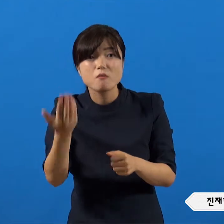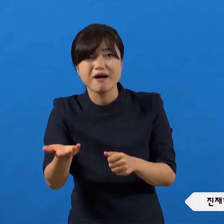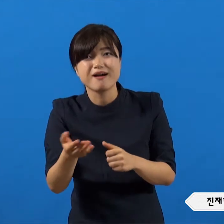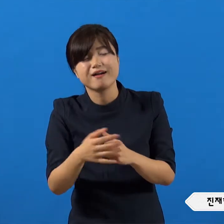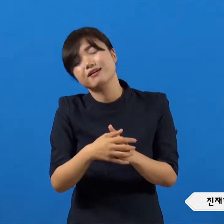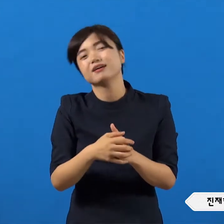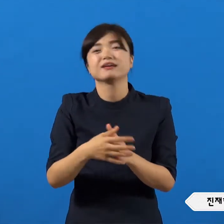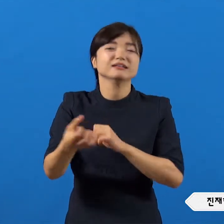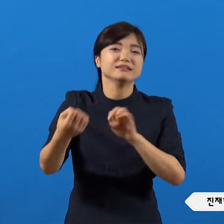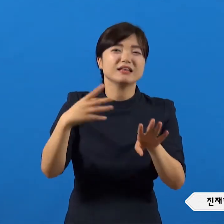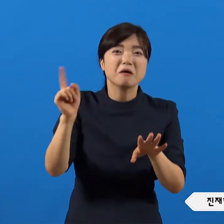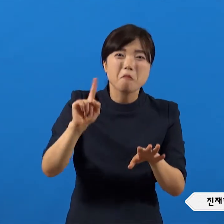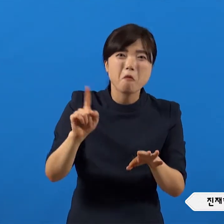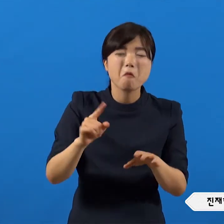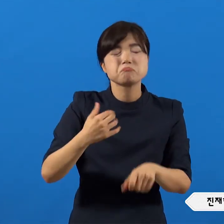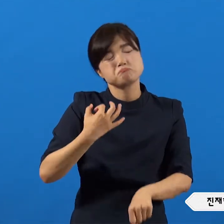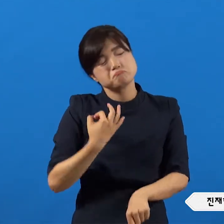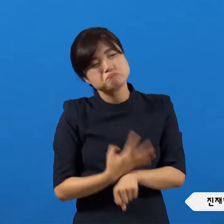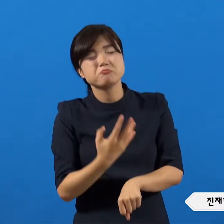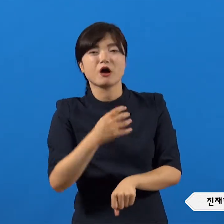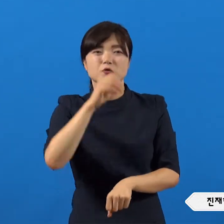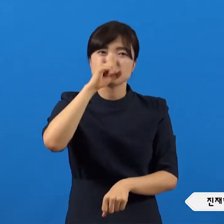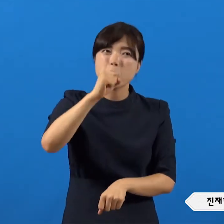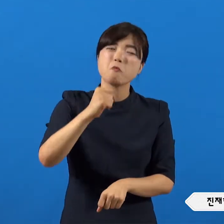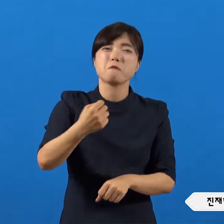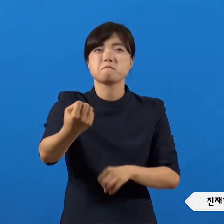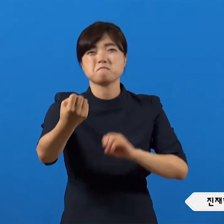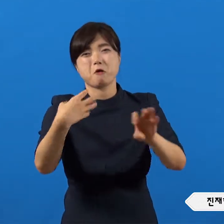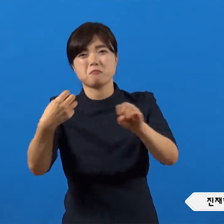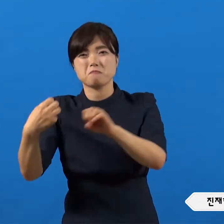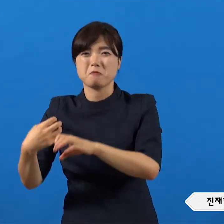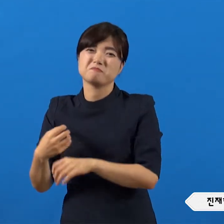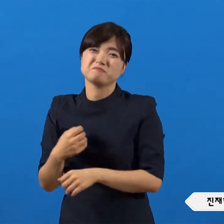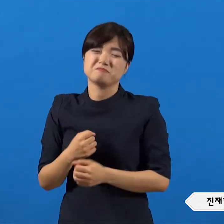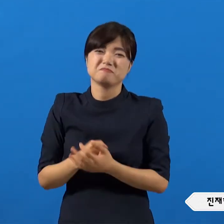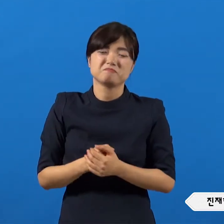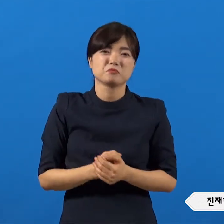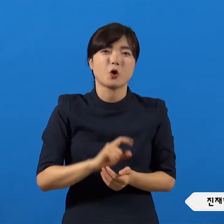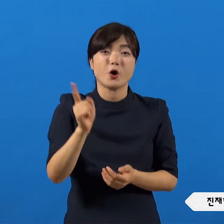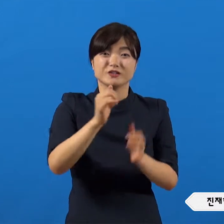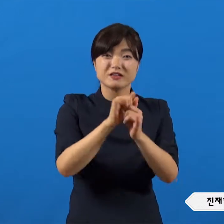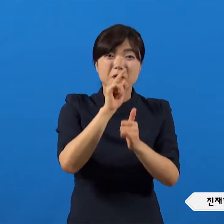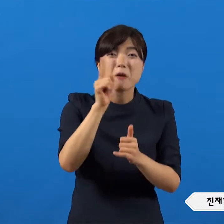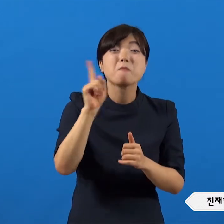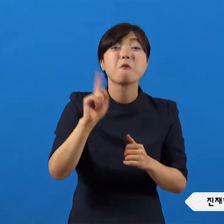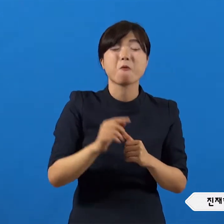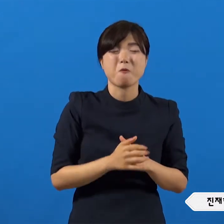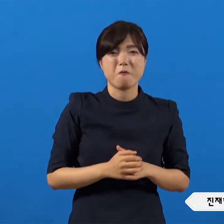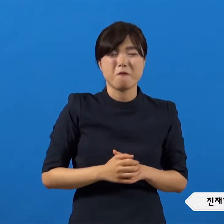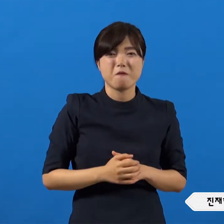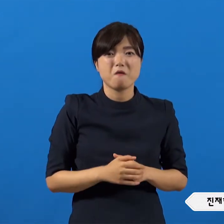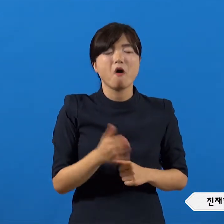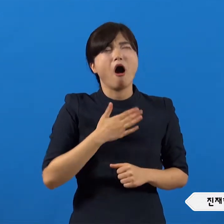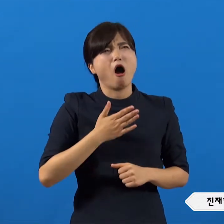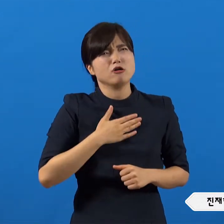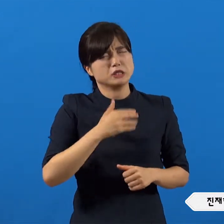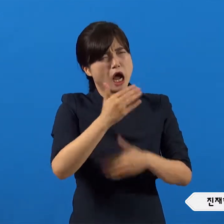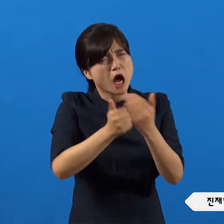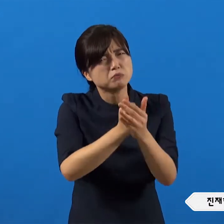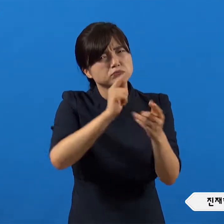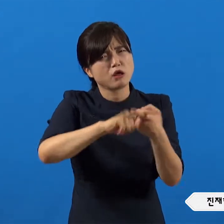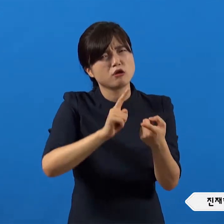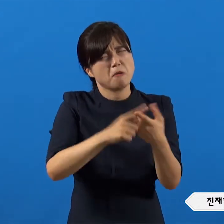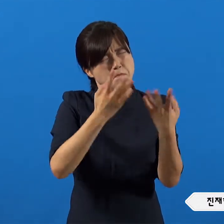질문을 하면 아주 좋은 답들이 많이 나옵니다. 어떤 분들은 이야기합니다. 제가 하나님을 좀 더